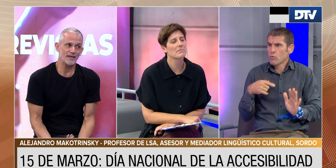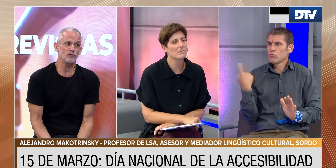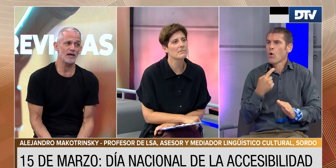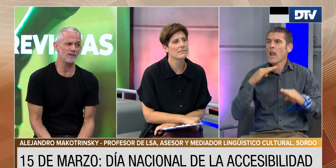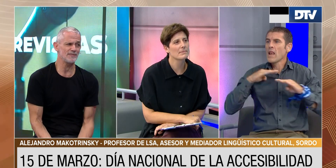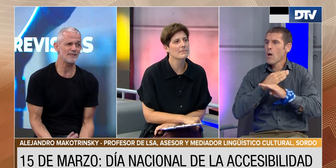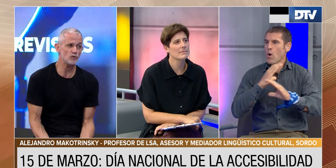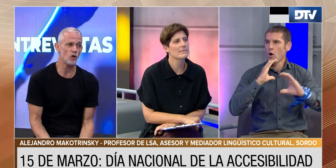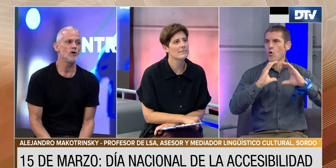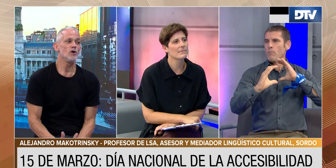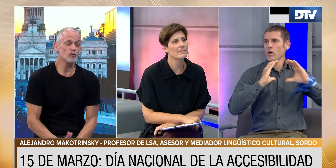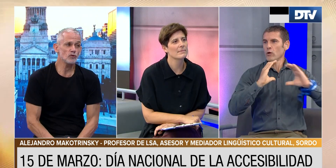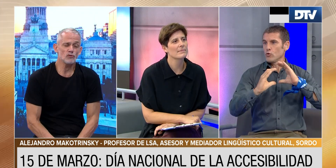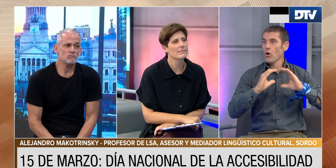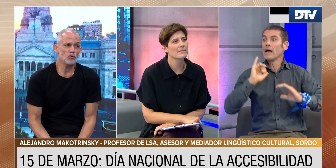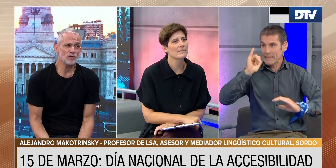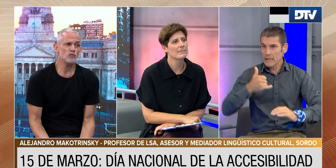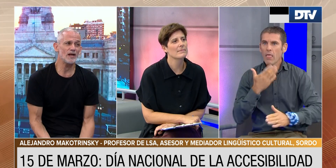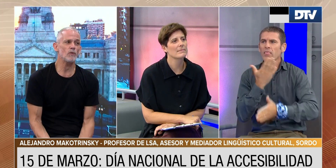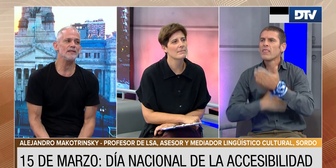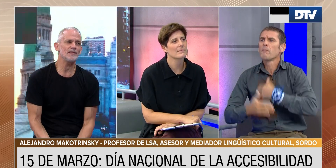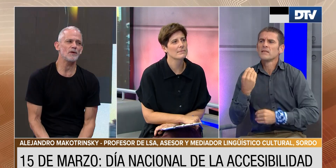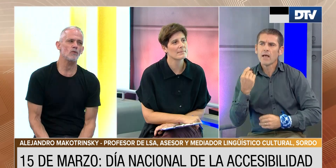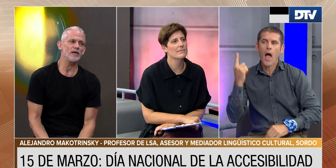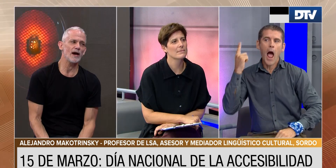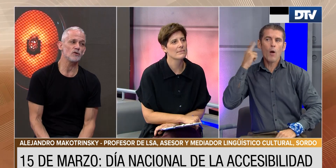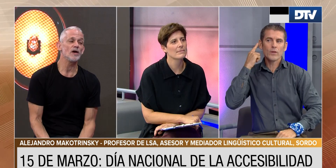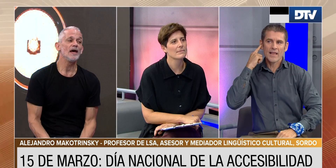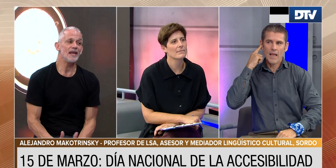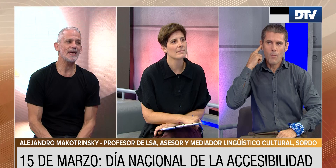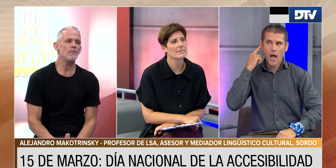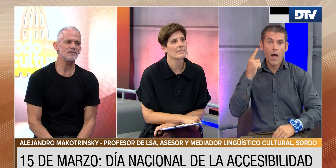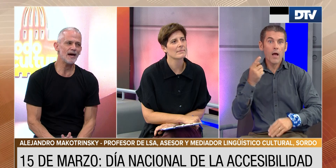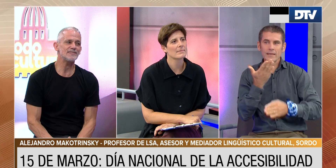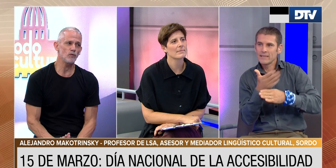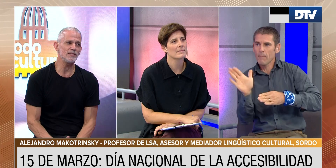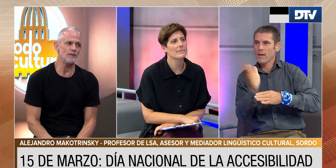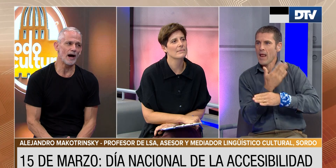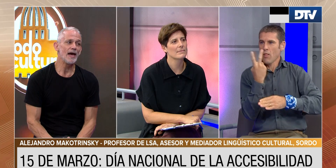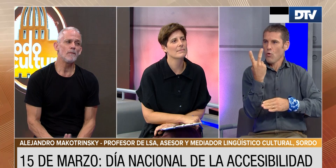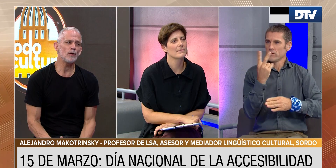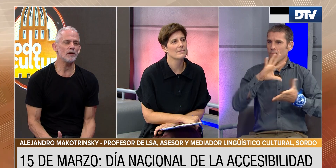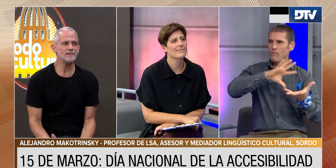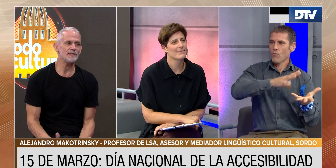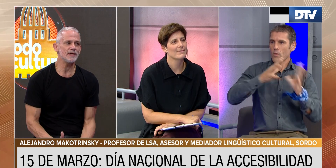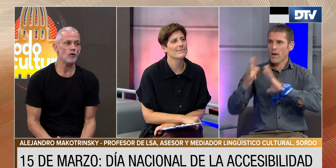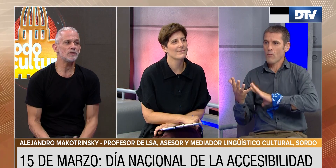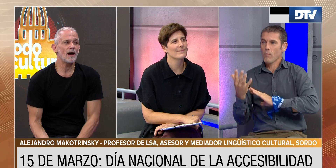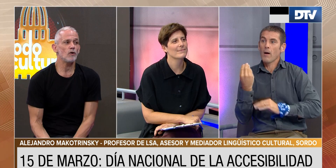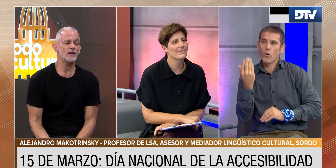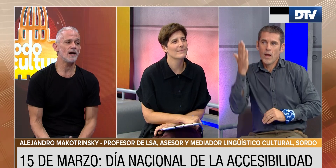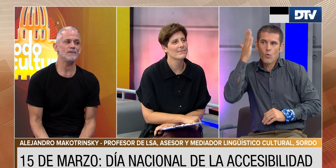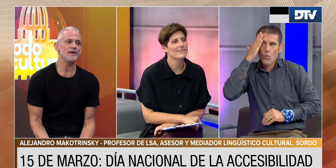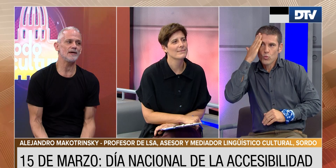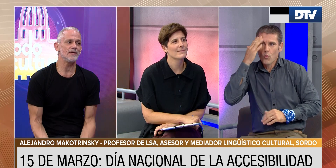fallas y que son discapacitadas. No, nosotros usamos una lengua distinta para comunicarnos. La discapacidad es auditiva, pero es